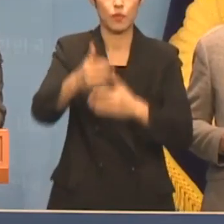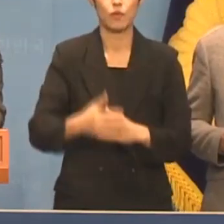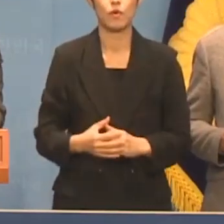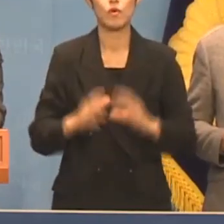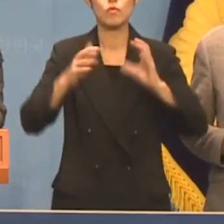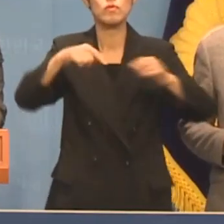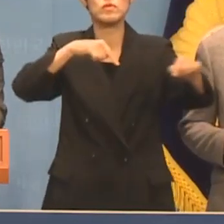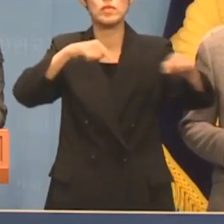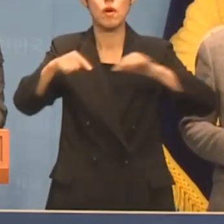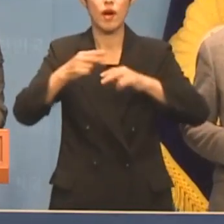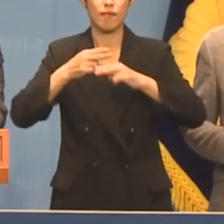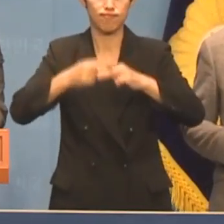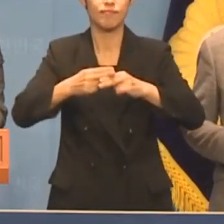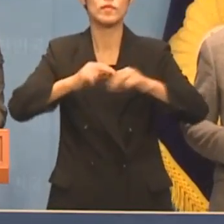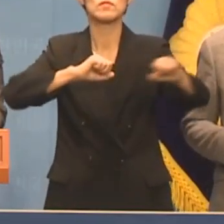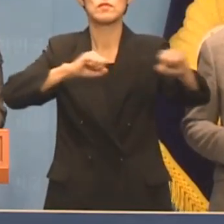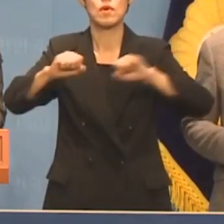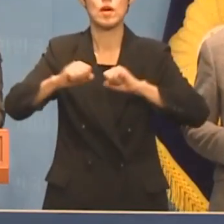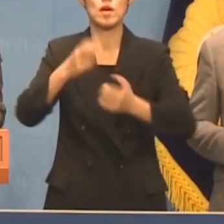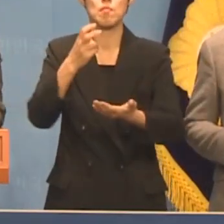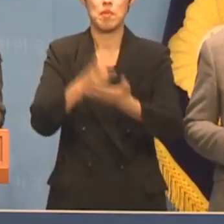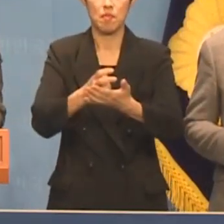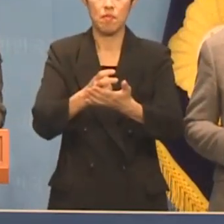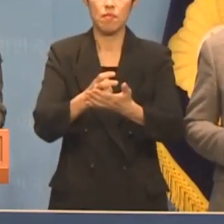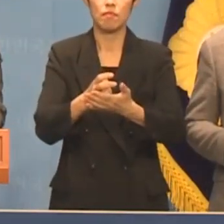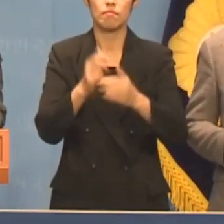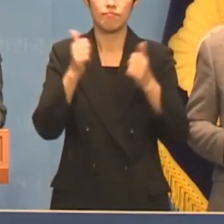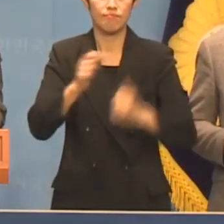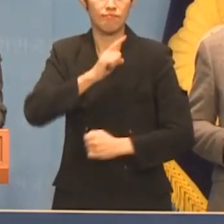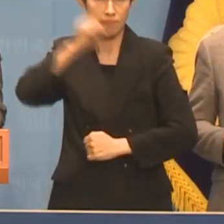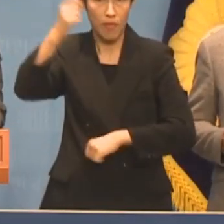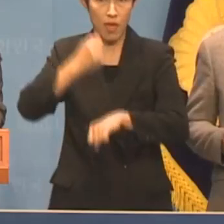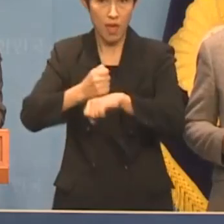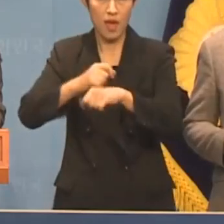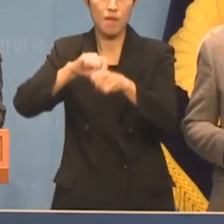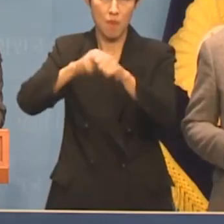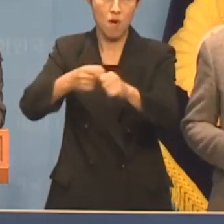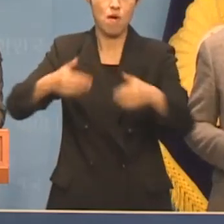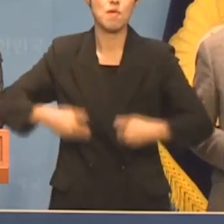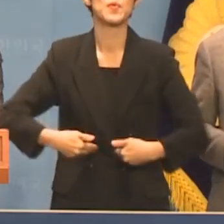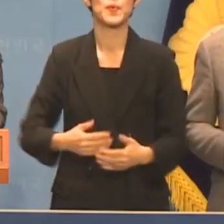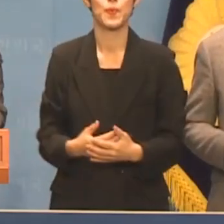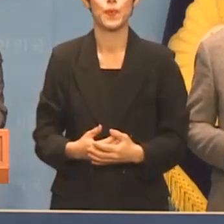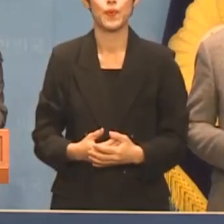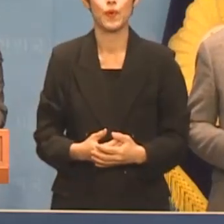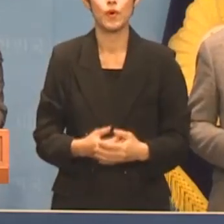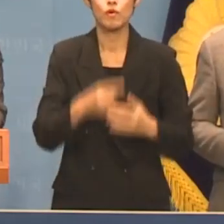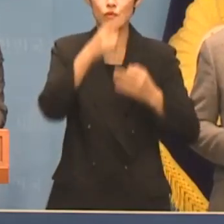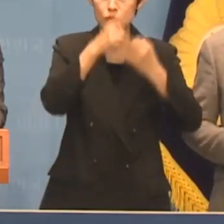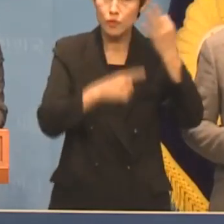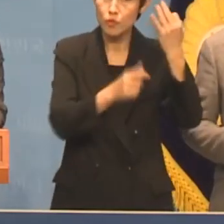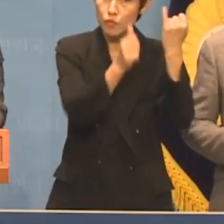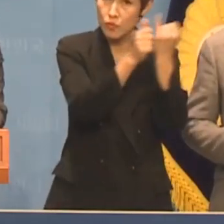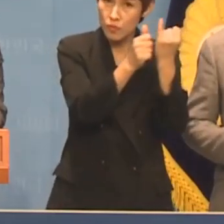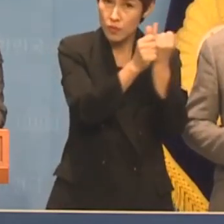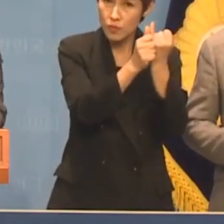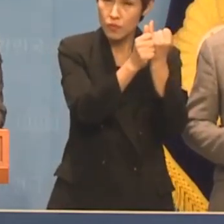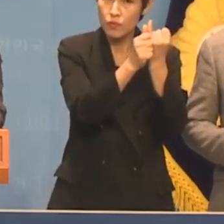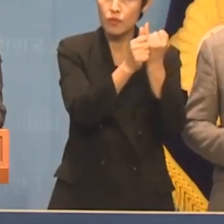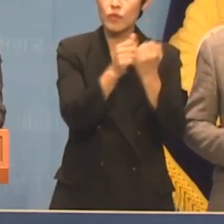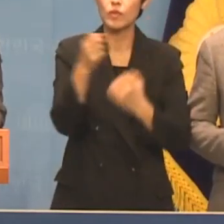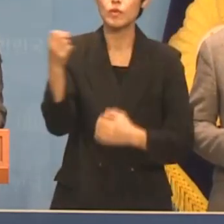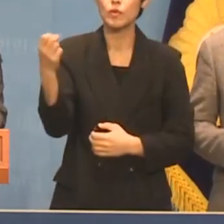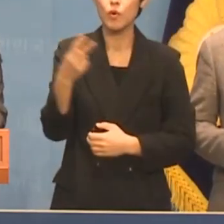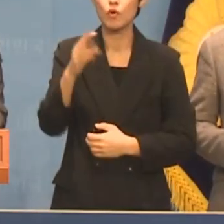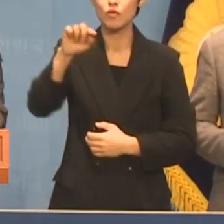뒤흔드는 일에 대한 법적 책임을 반드시 져야 할 것입니다. 윤석열과 김건희, 윤상현의